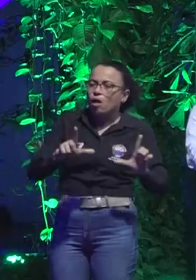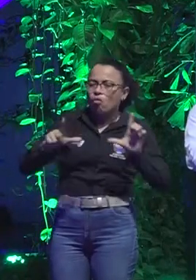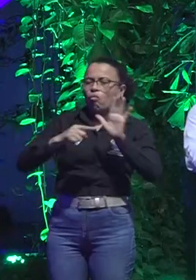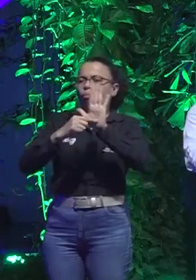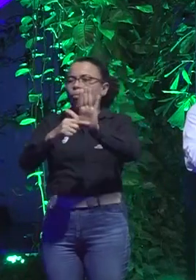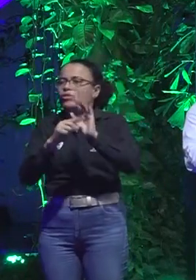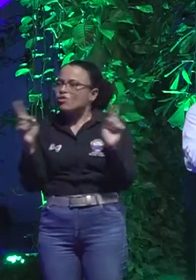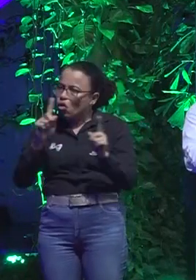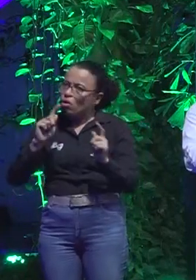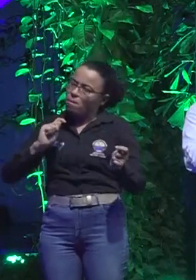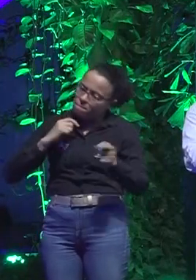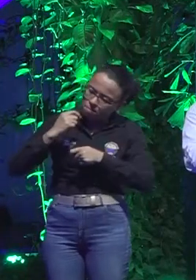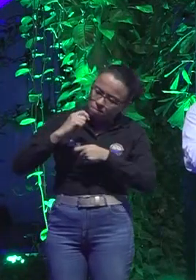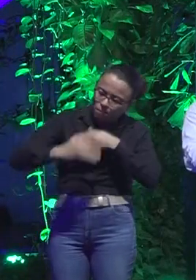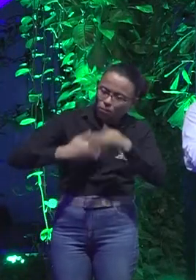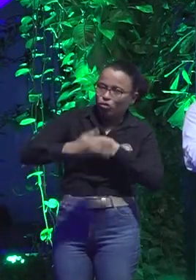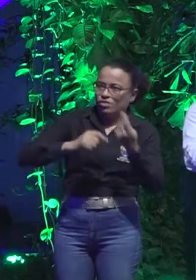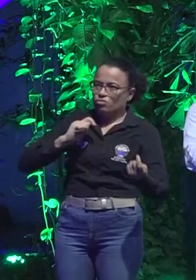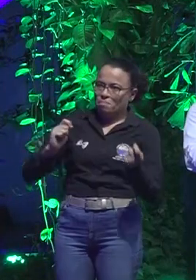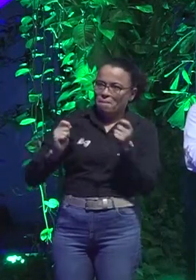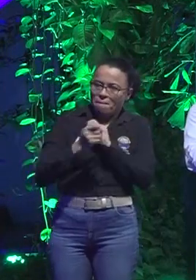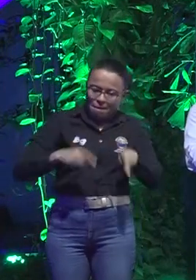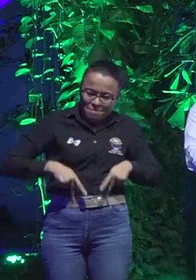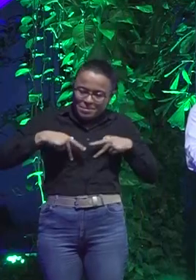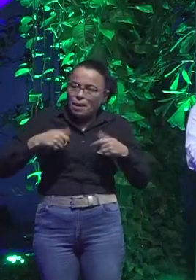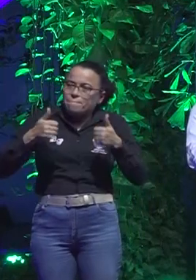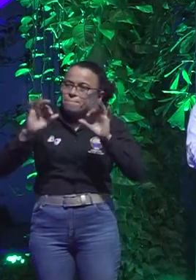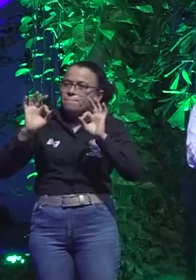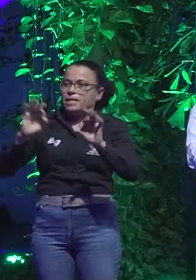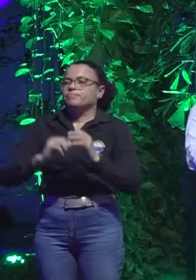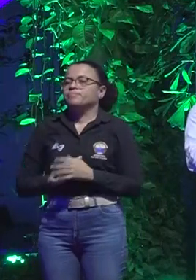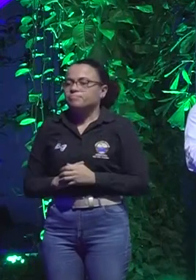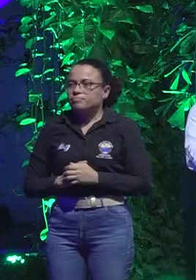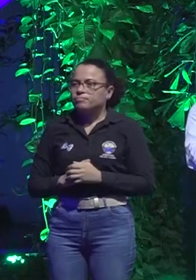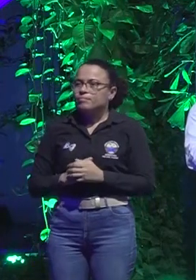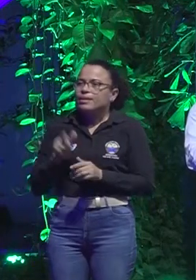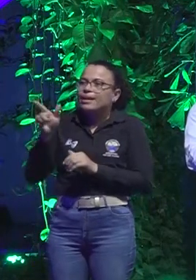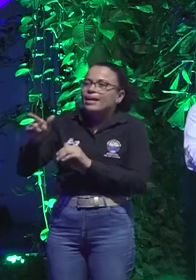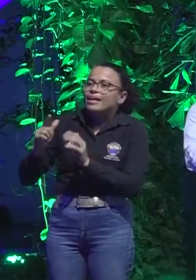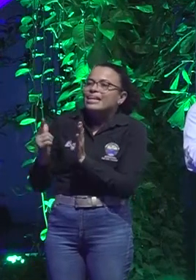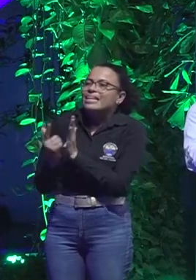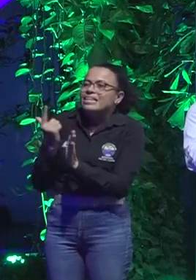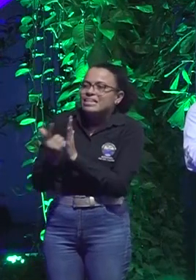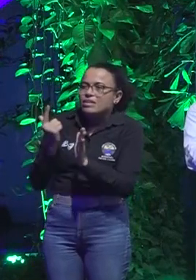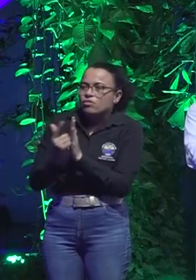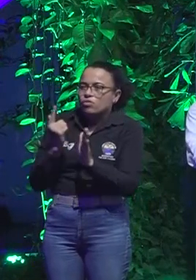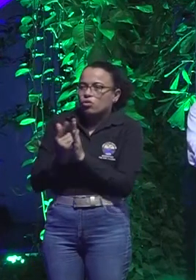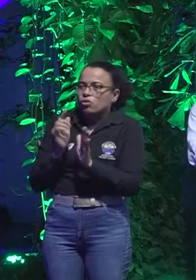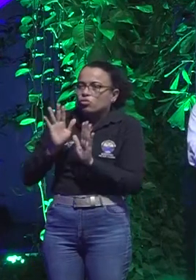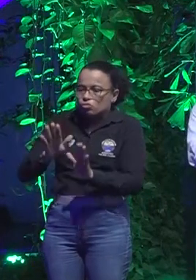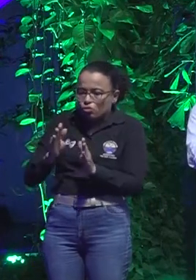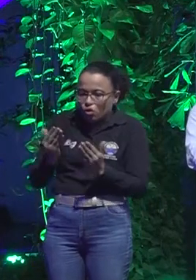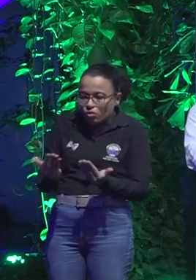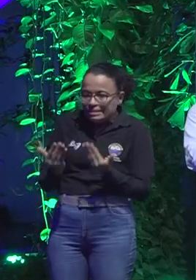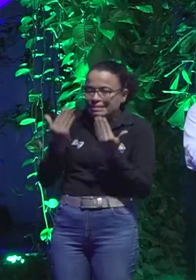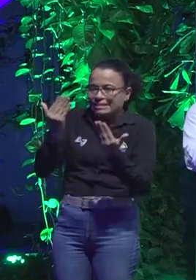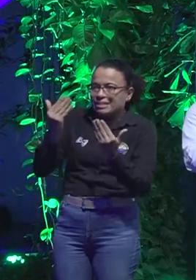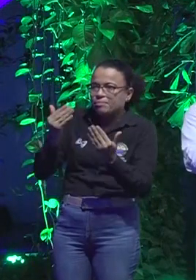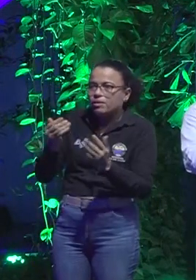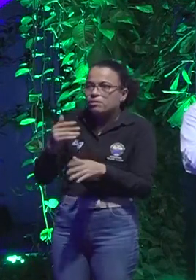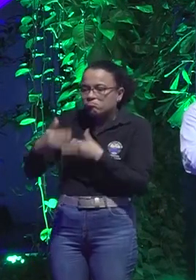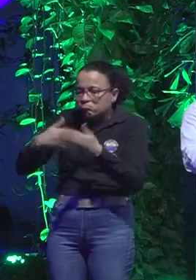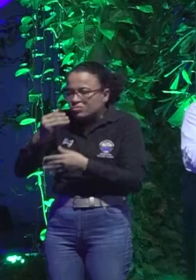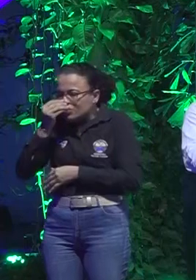de transformación. Y su libro, lo inútil, La utilidad de lo inútil, que reivindica la importancia de